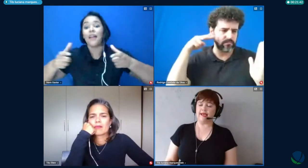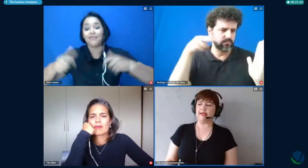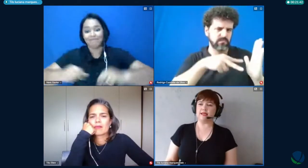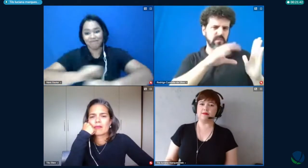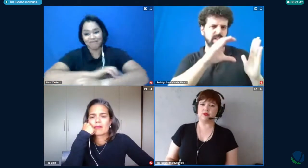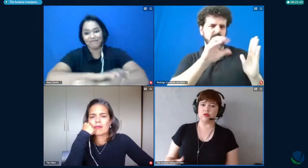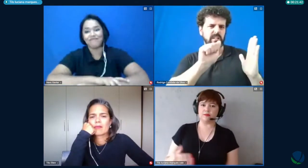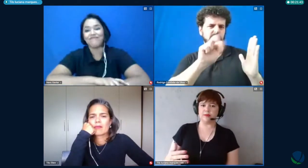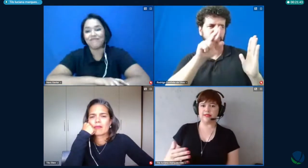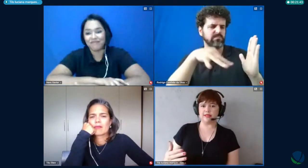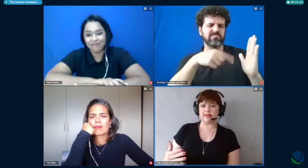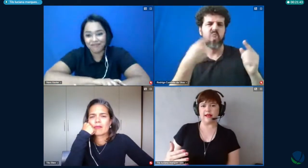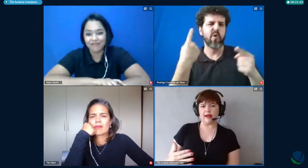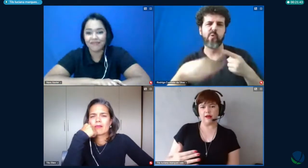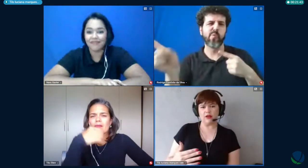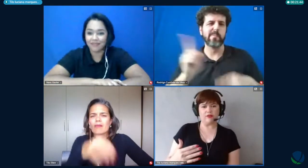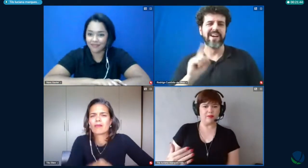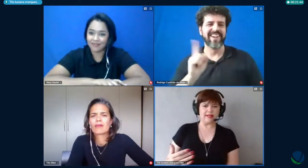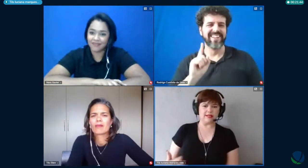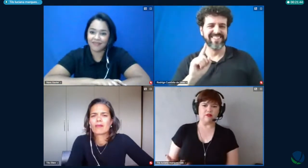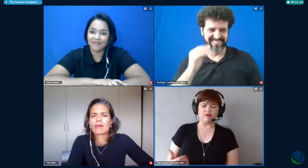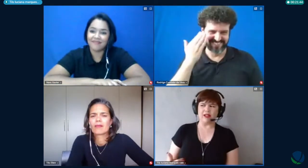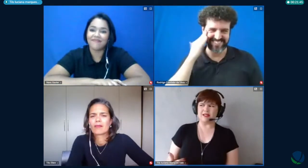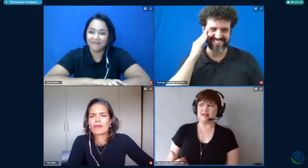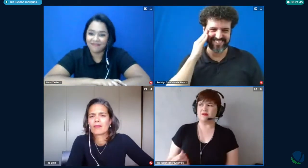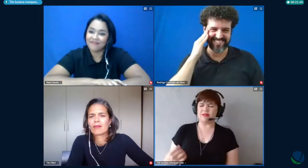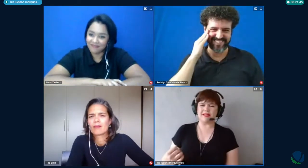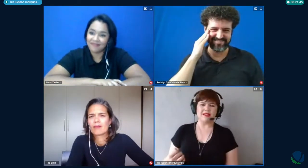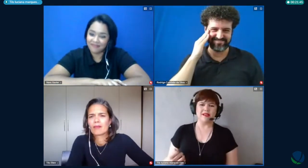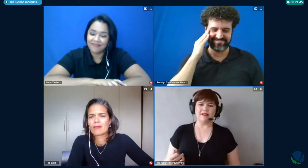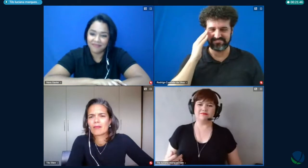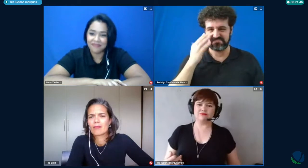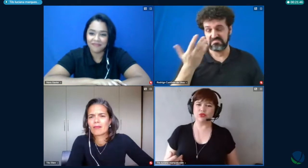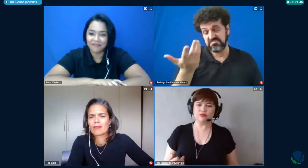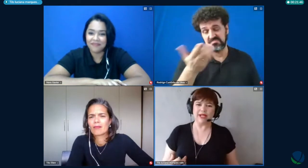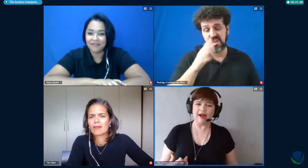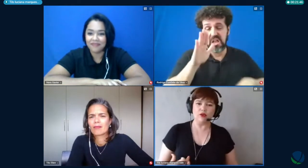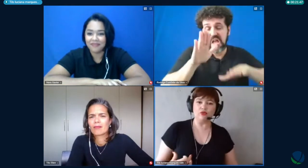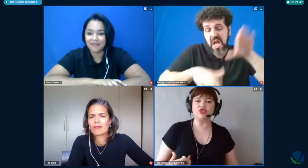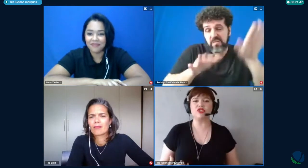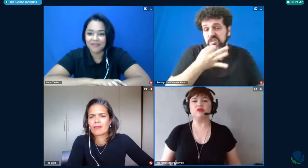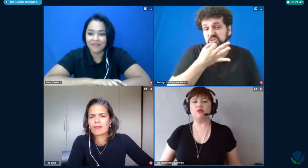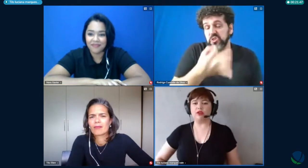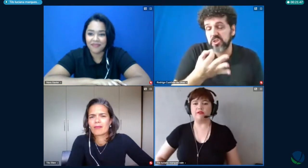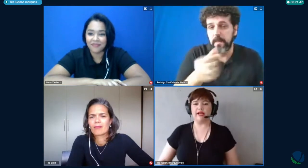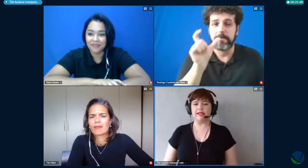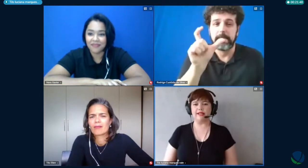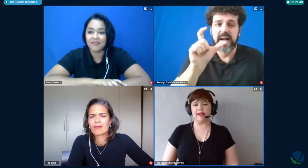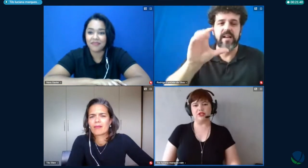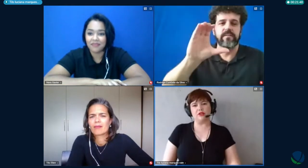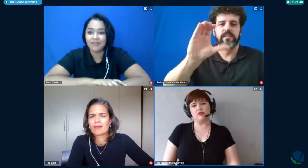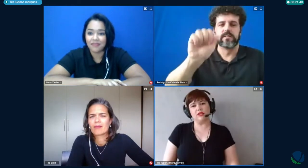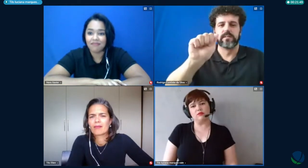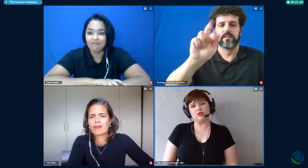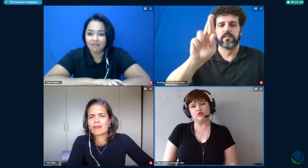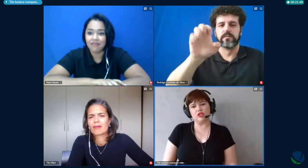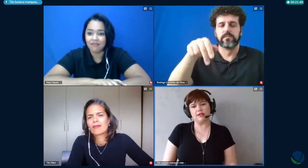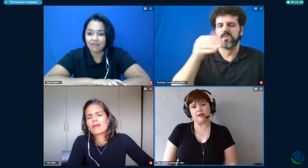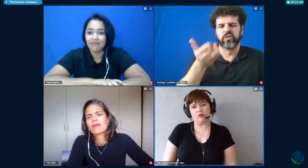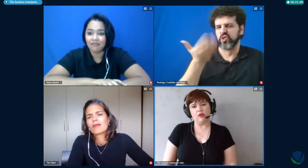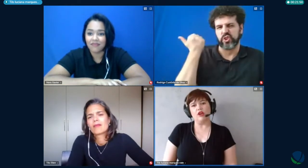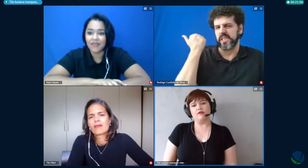revisar. E aí as pessoas vão pesquisar e vão falar assim, mas não está condizendo com a nova realidade. Então, seria